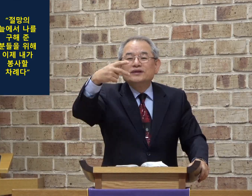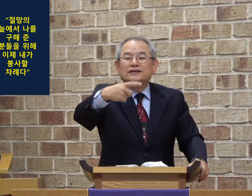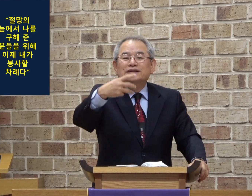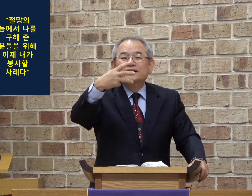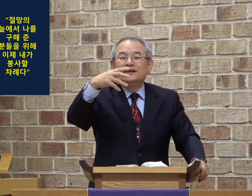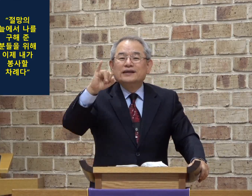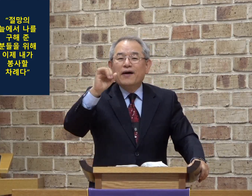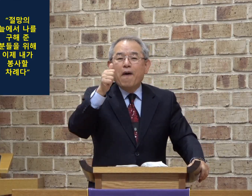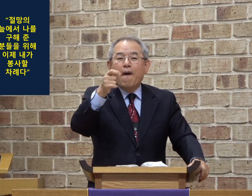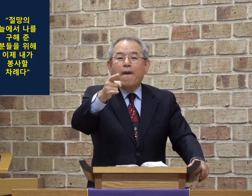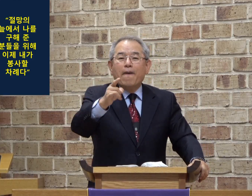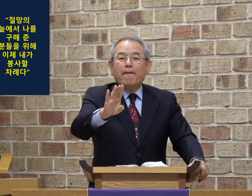물로